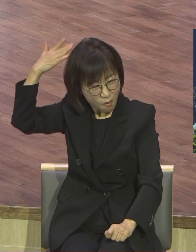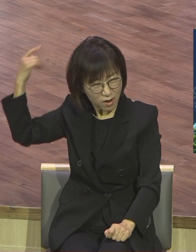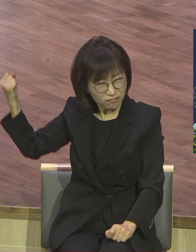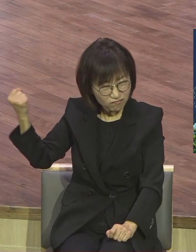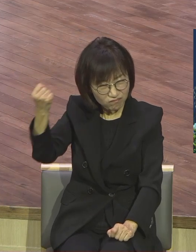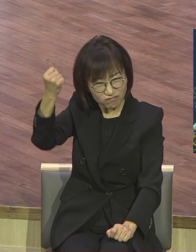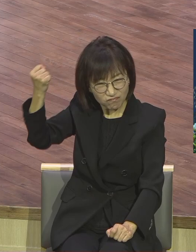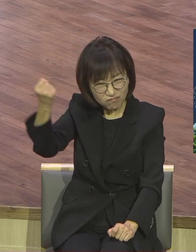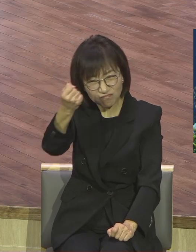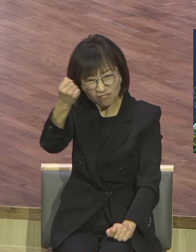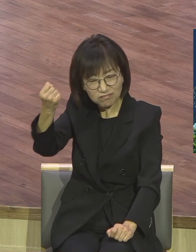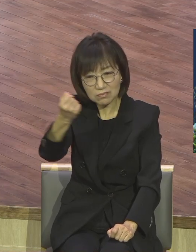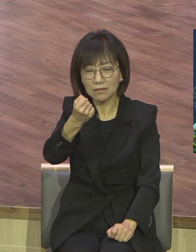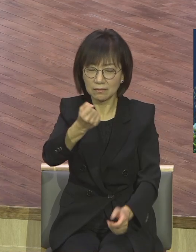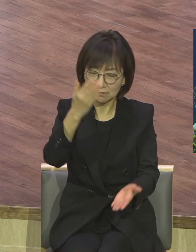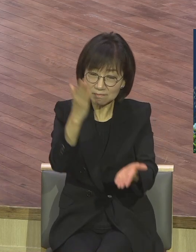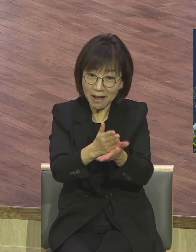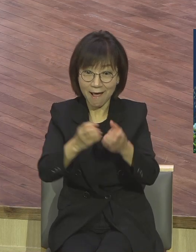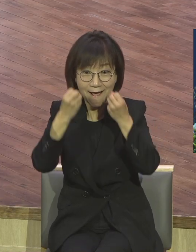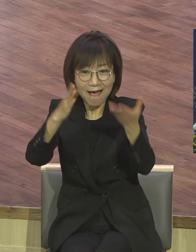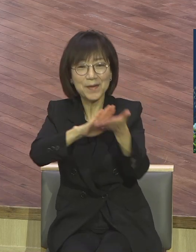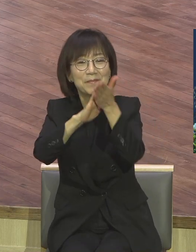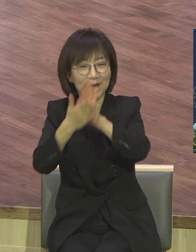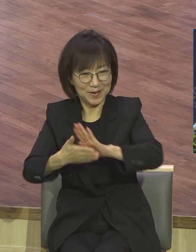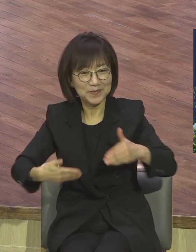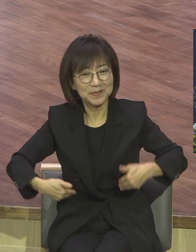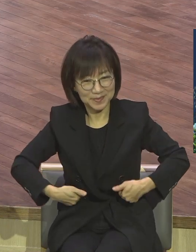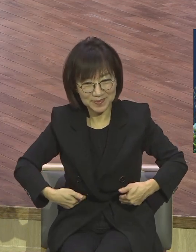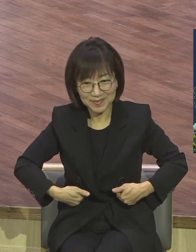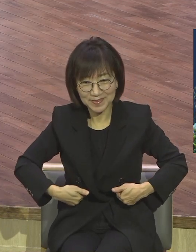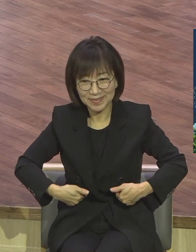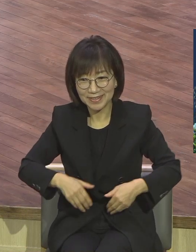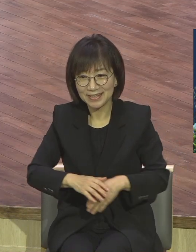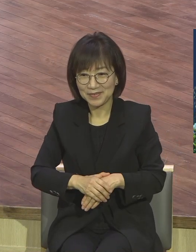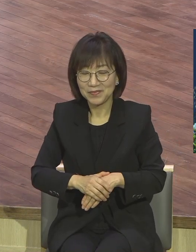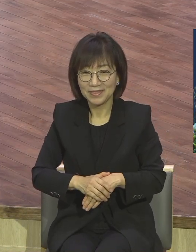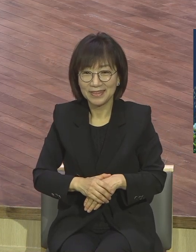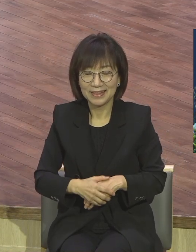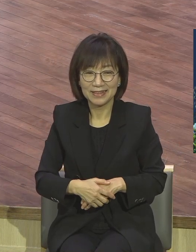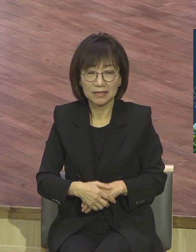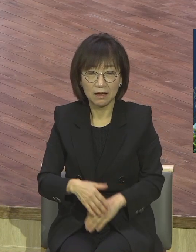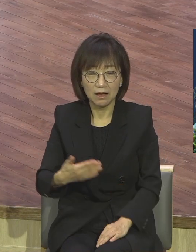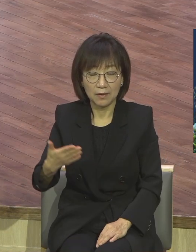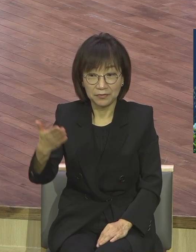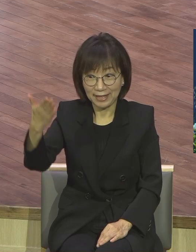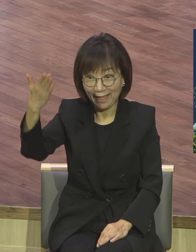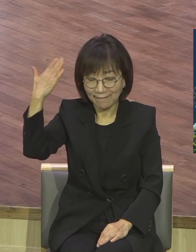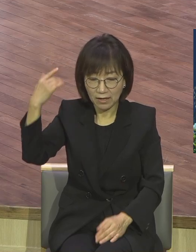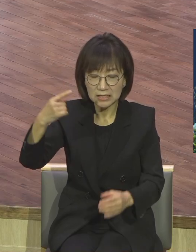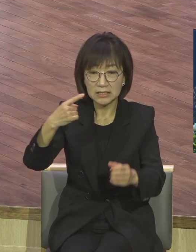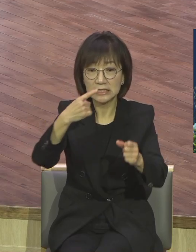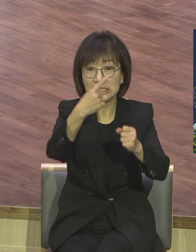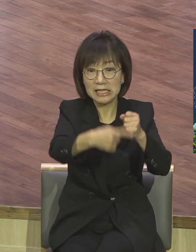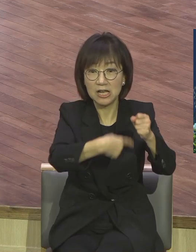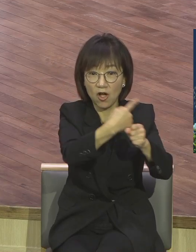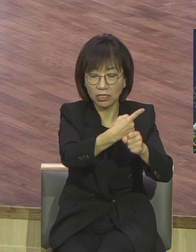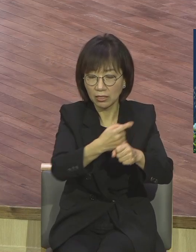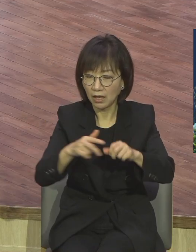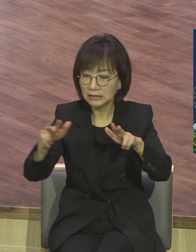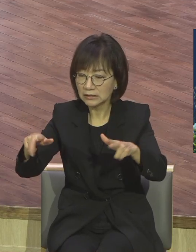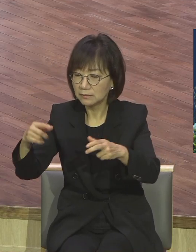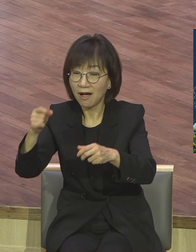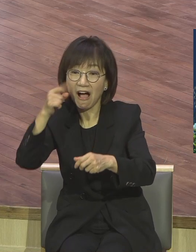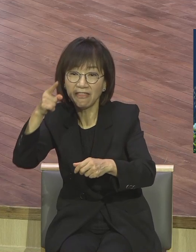지금 세상이 그야말로 엄청나게 변한데 옛날에 1년이 요즘 한 달이요. 옛날에 한 달이 지금 하루예요.